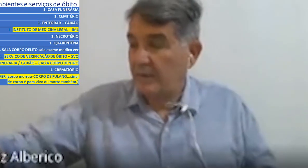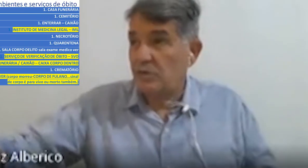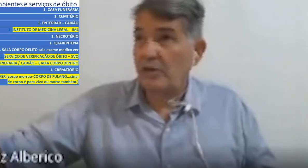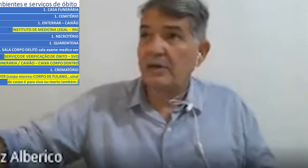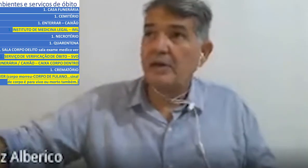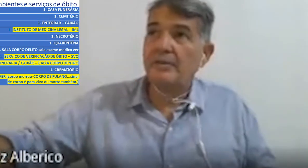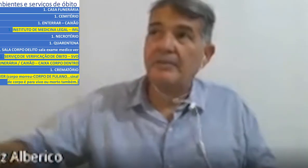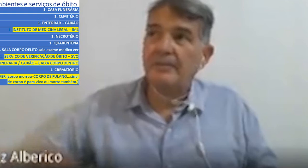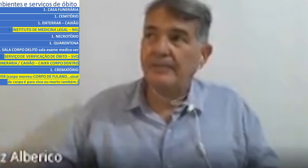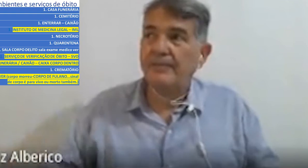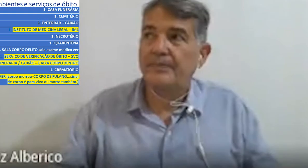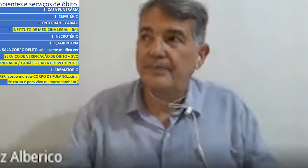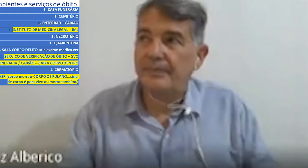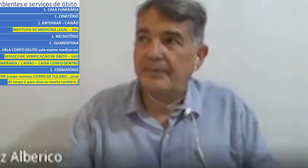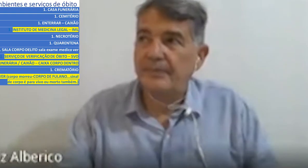Só que